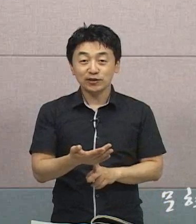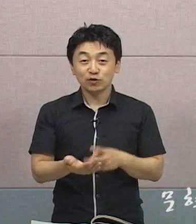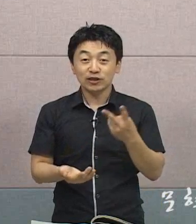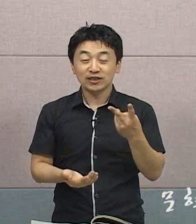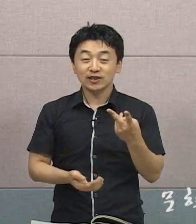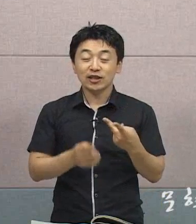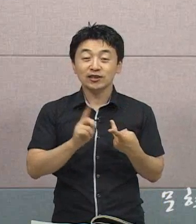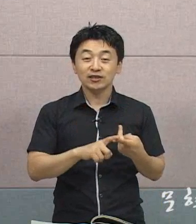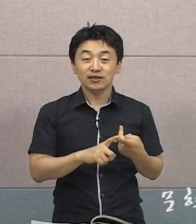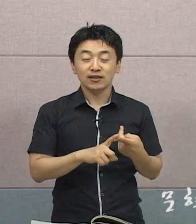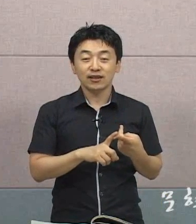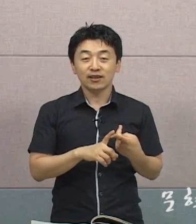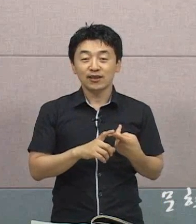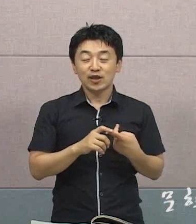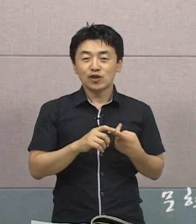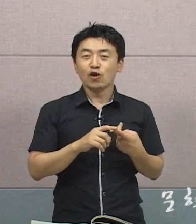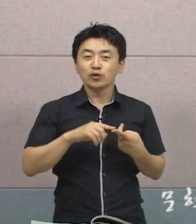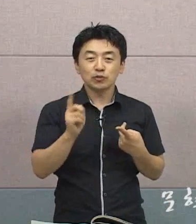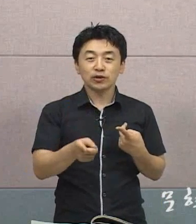두 가지가 되겠죠. 하나는, 너무 쉬워서